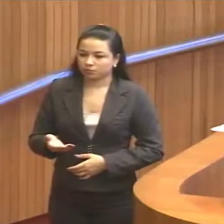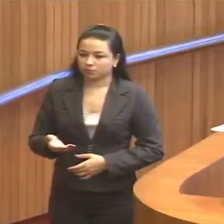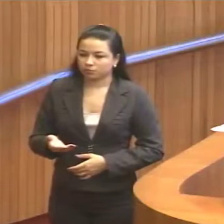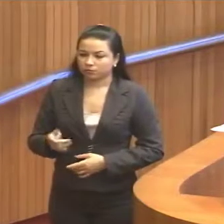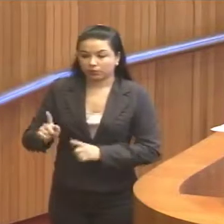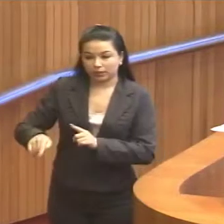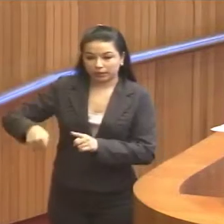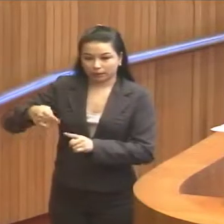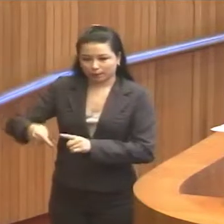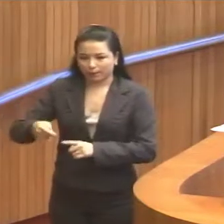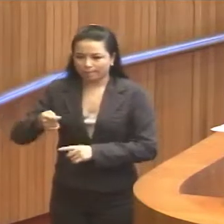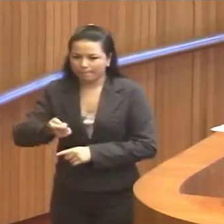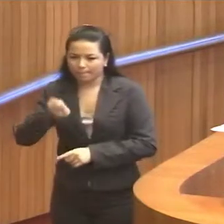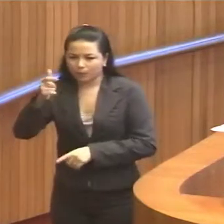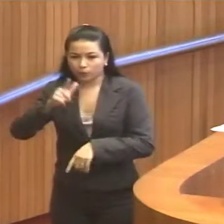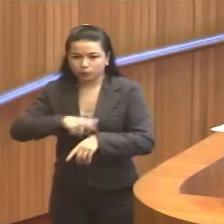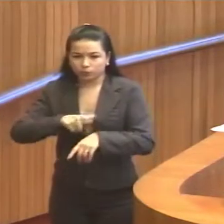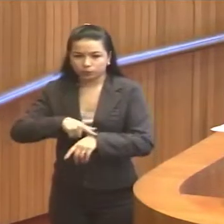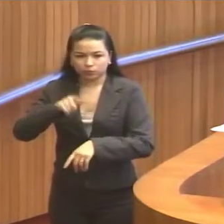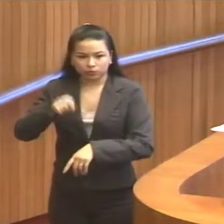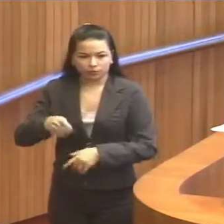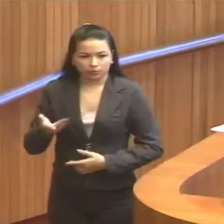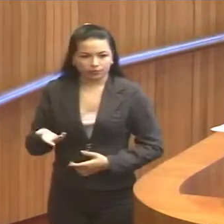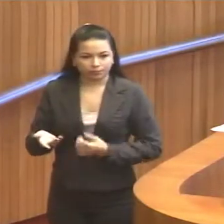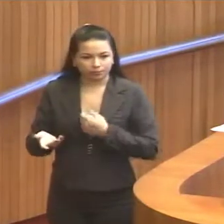daqui a pouco tempo,